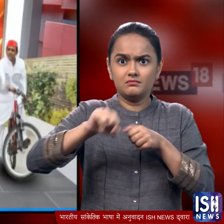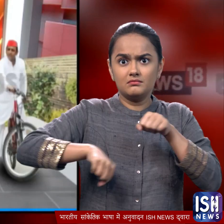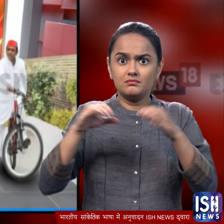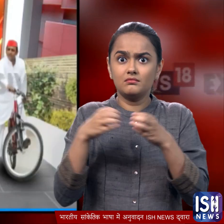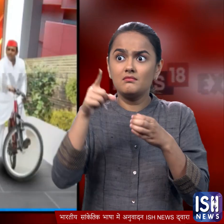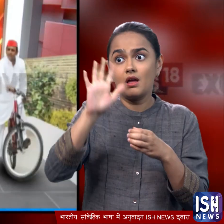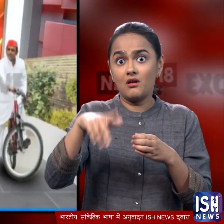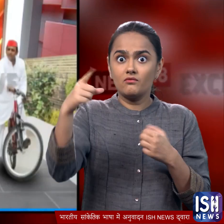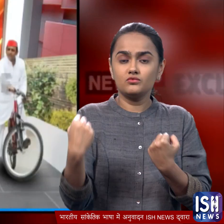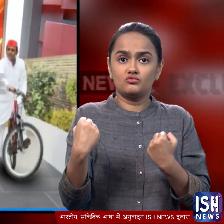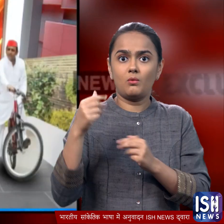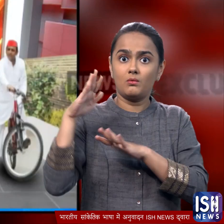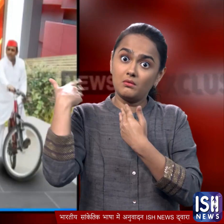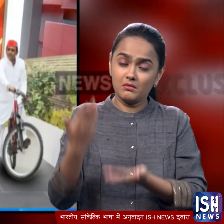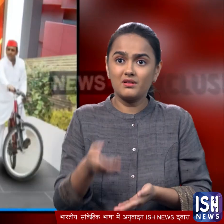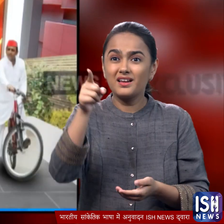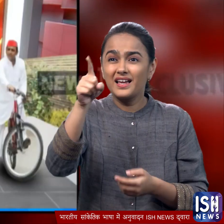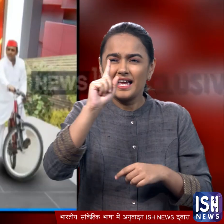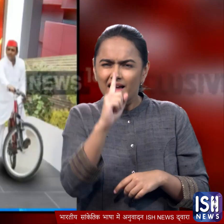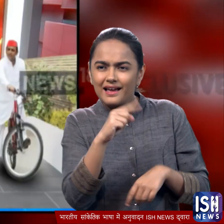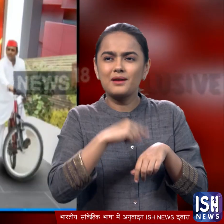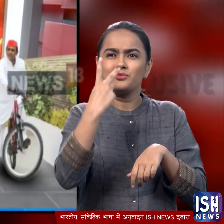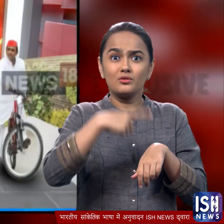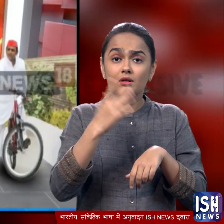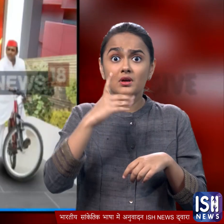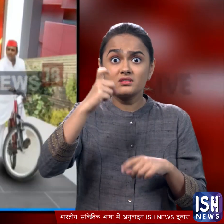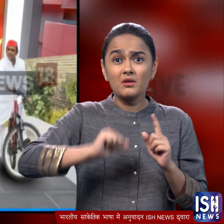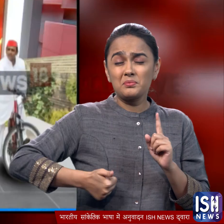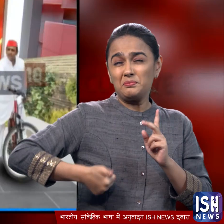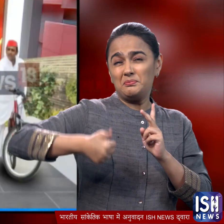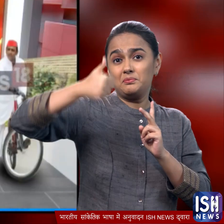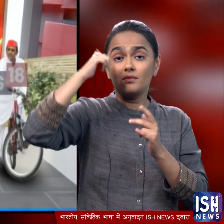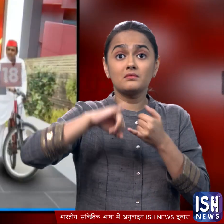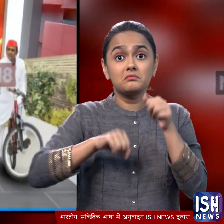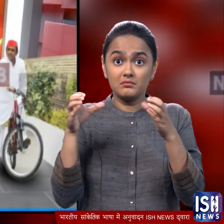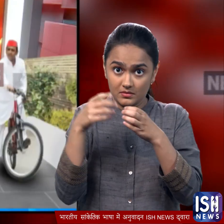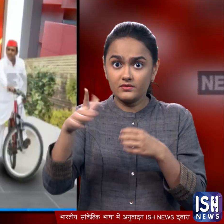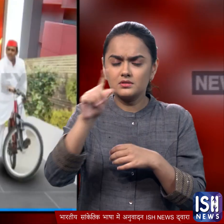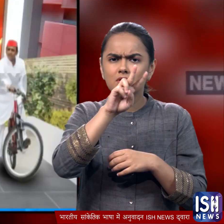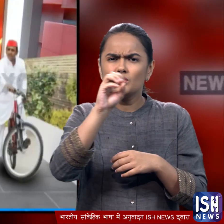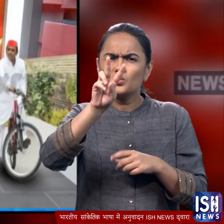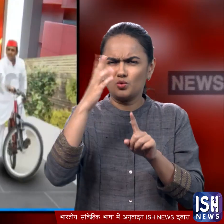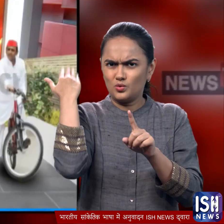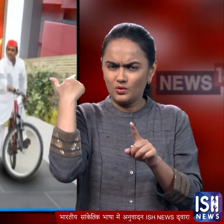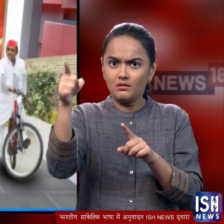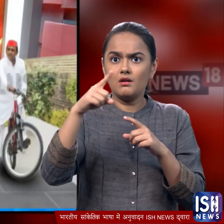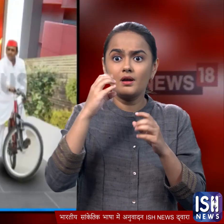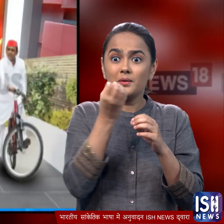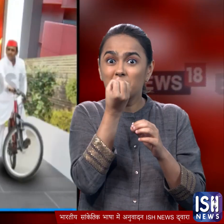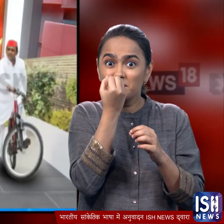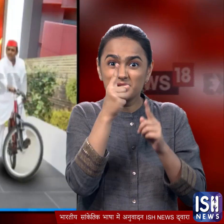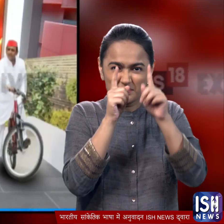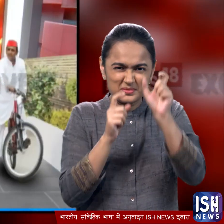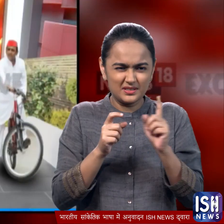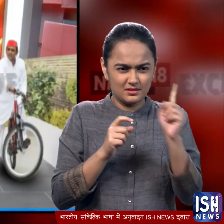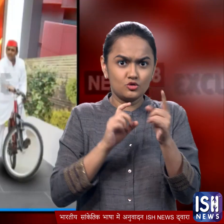पार्टी का दबदबा माना जाता है। यहां से पार्टी को 1-2 बार नहीं बल्कि 7 बार जीत हासिल हुई। हाँ, 2002 में करहल से बीजेपी के टिकट